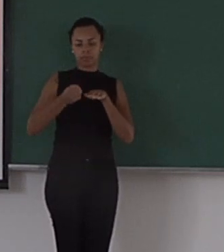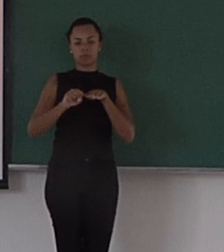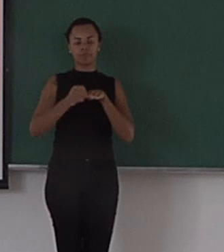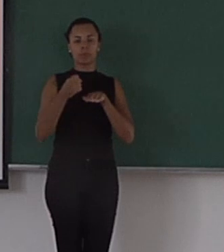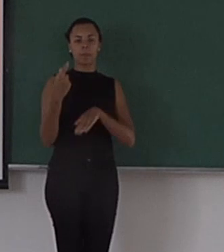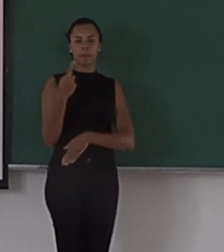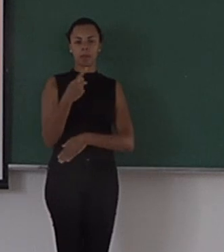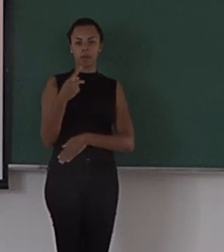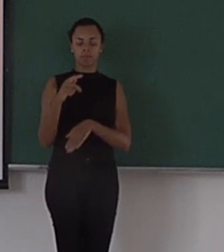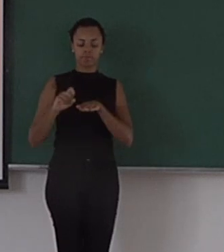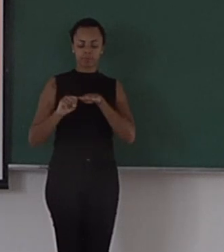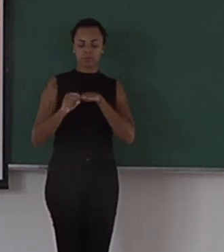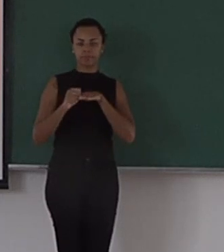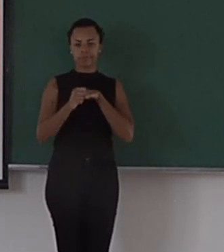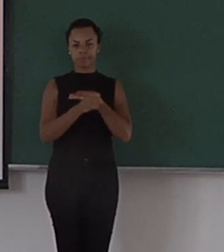proteínas, tá?